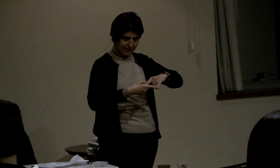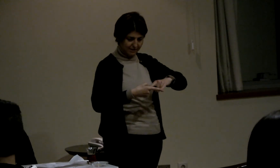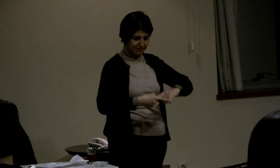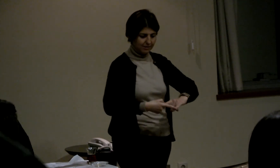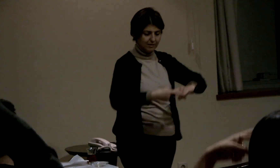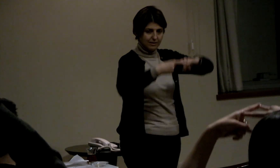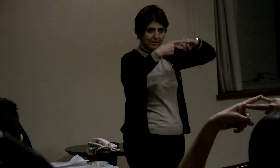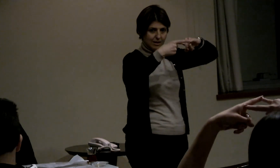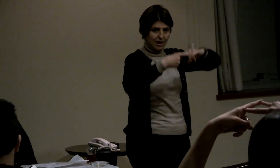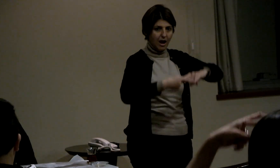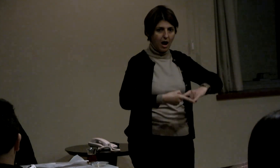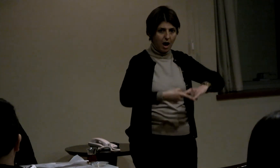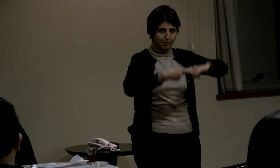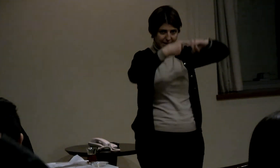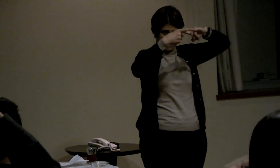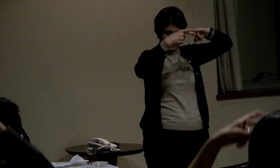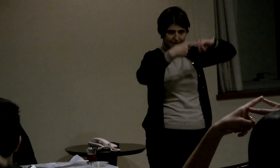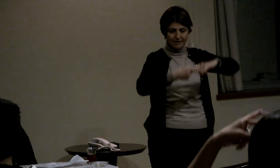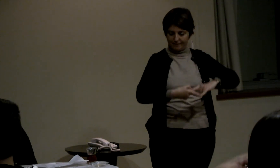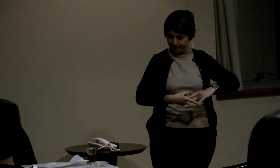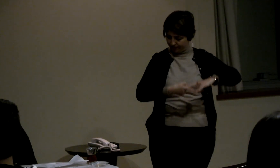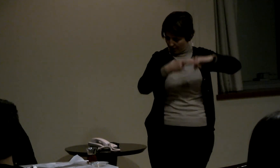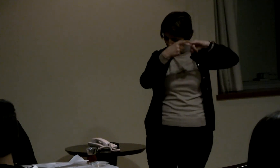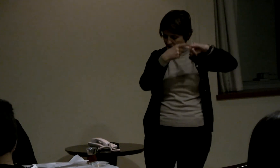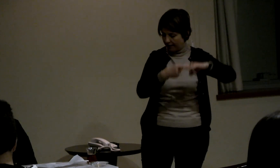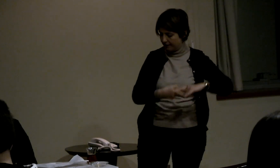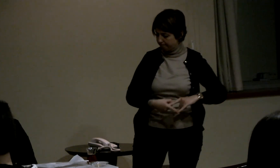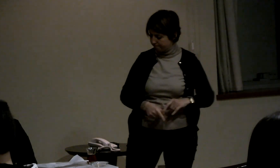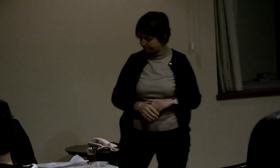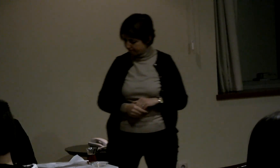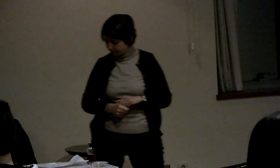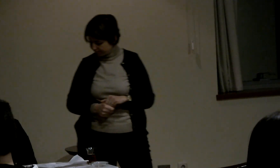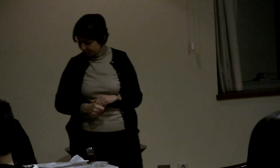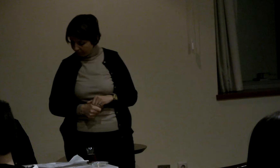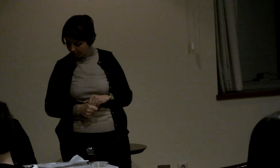Evet. Abide. Aynen.